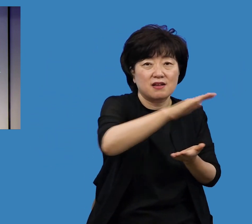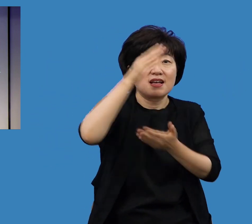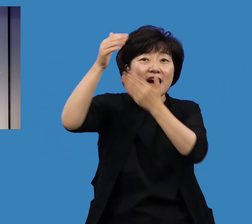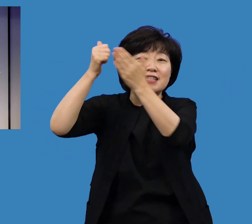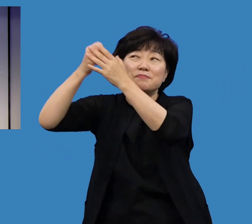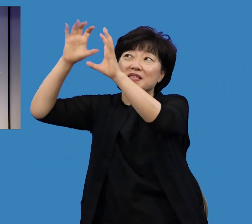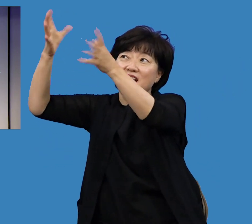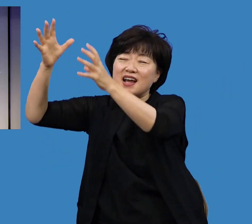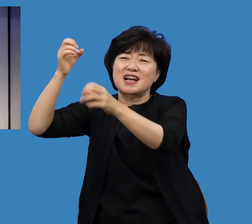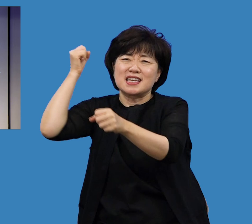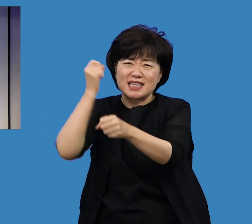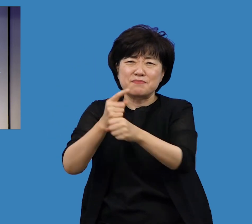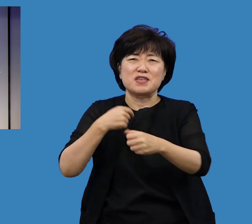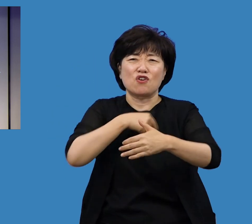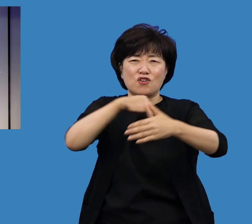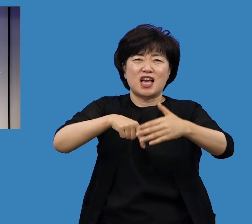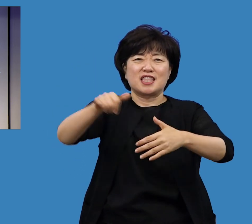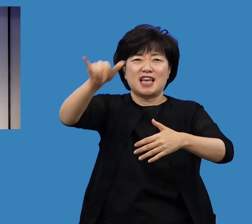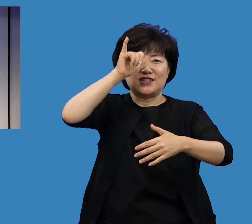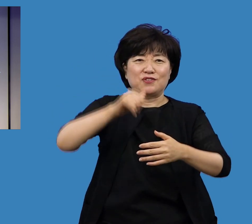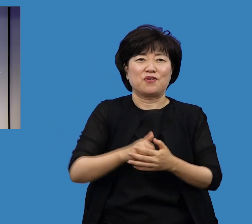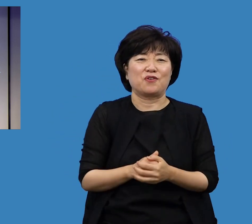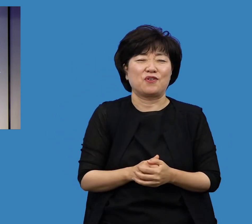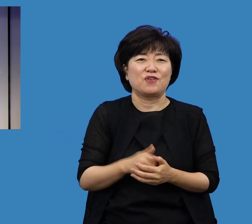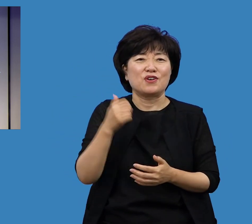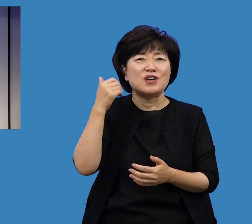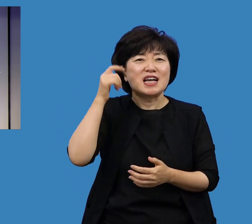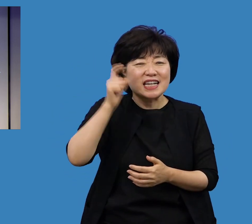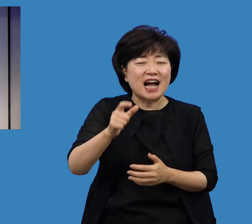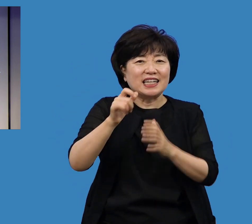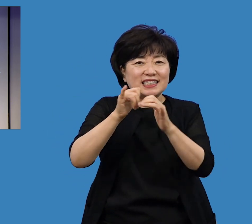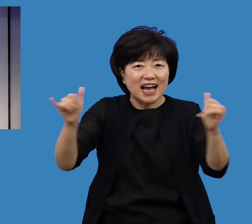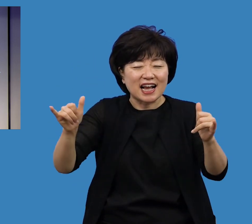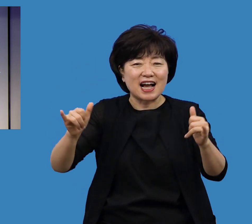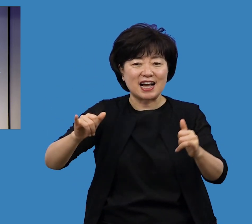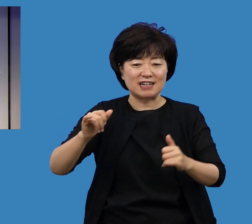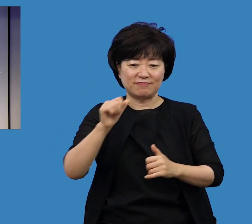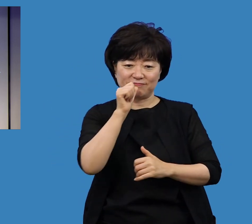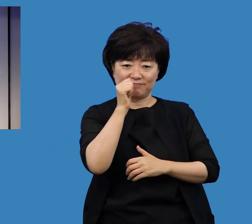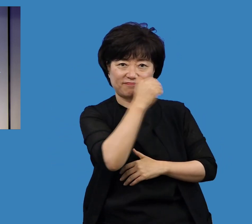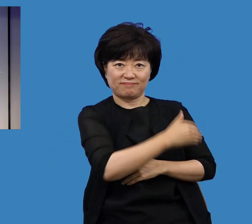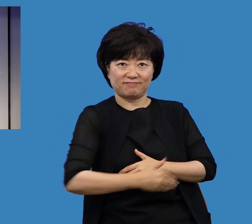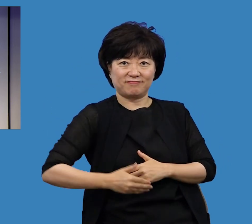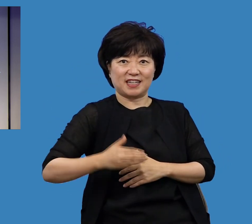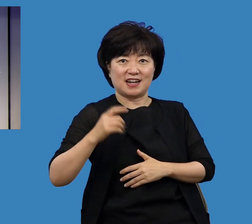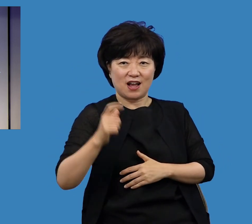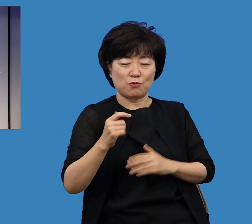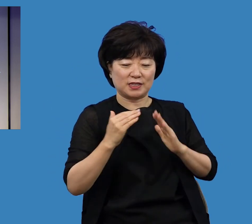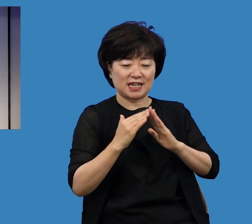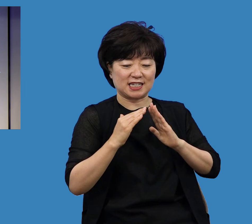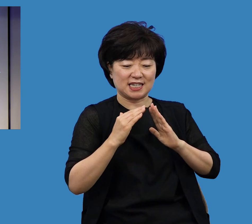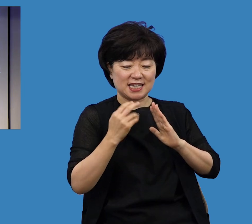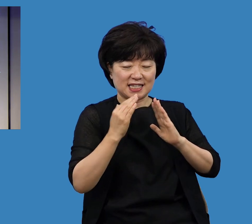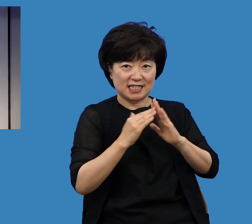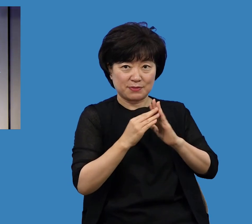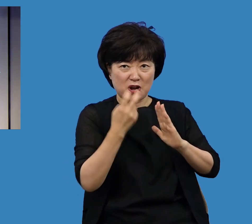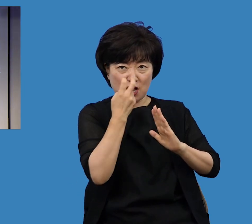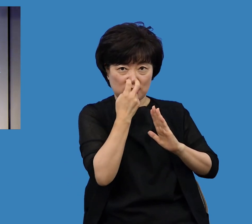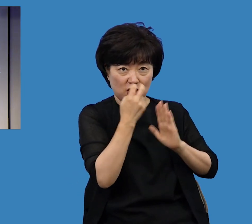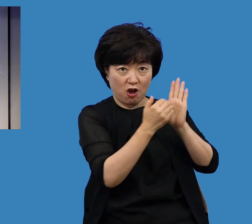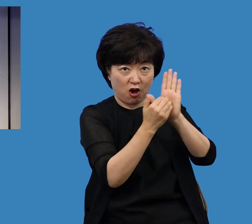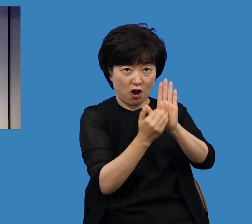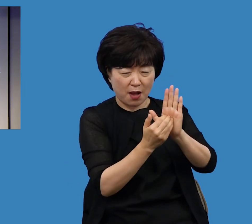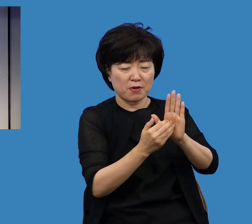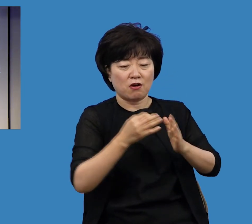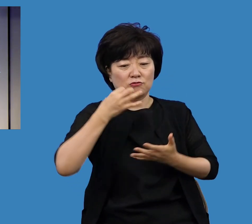나라가 이미 너희에게 임하였느니라. 강한 자가 무장을 하고 자기 집을 지킬 때에는 그 소유가 안전하되